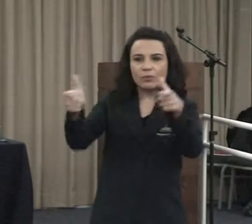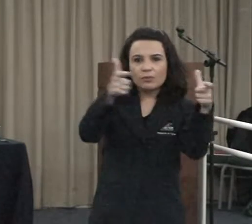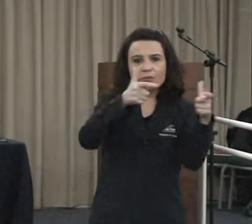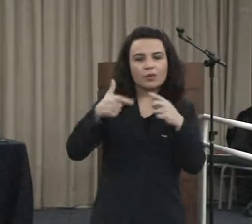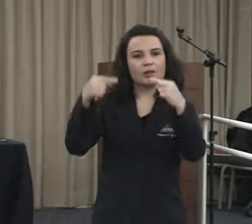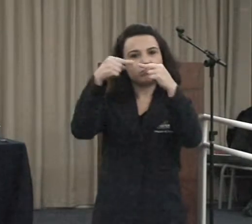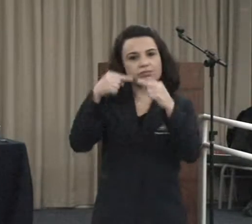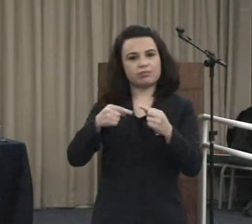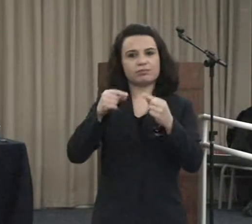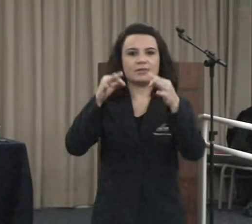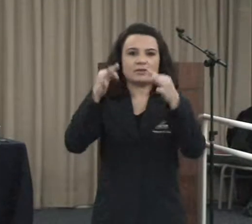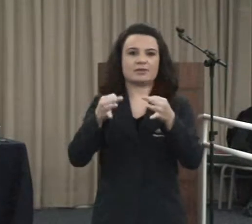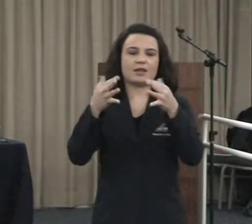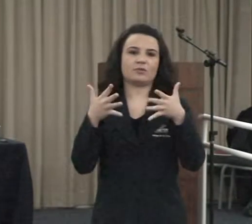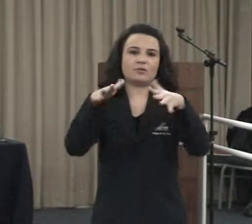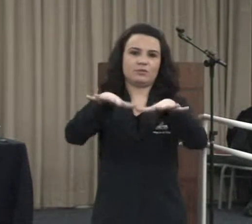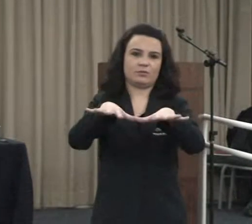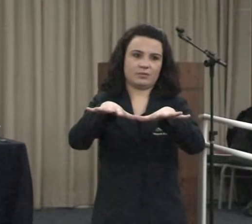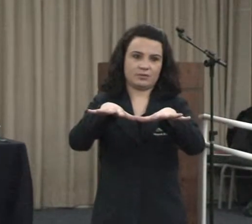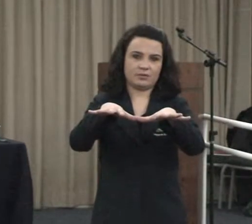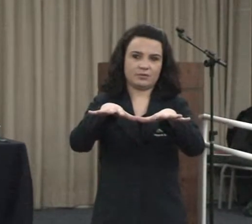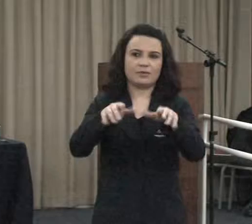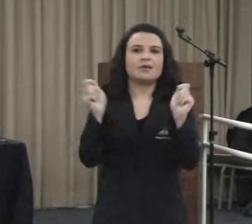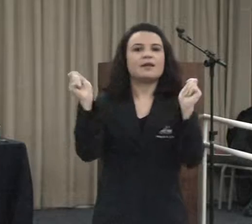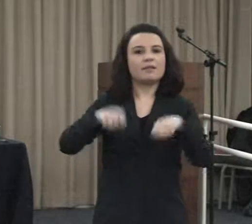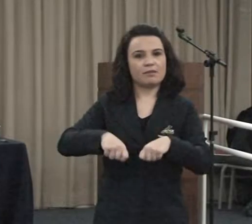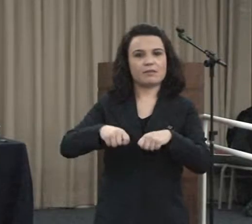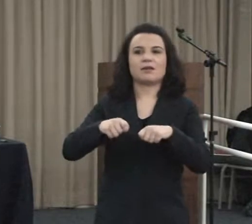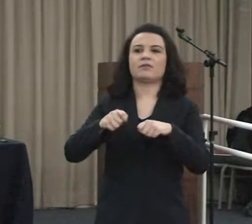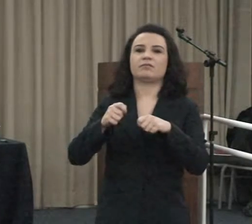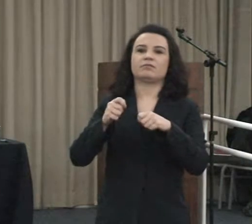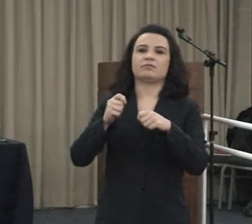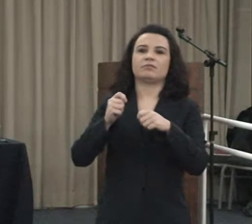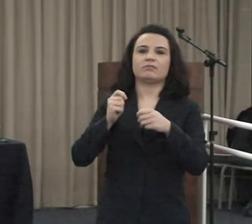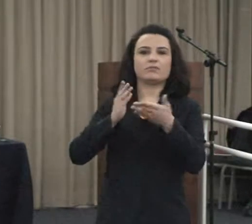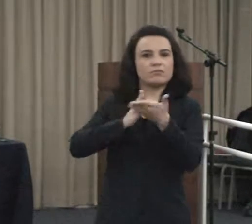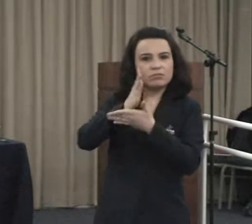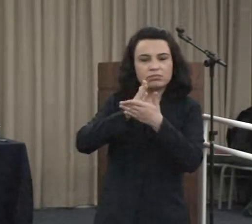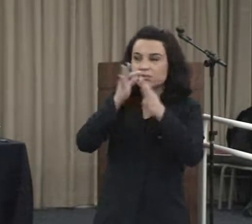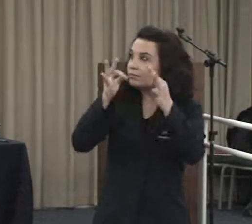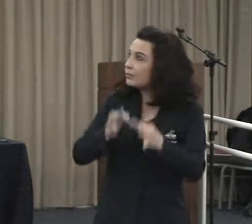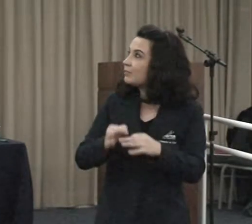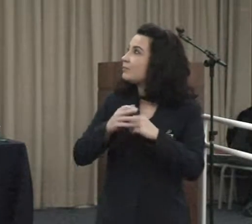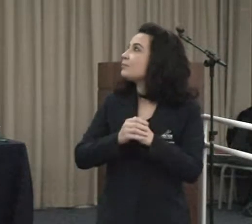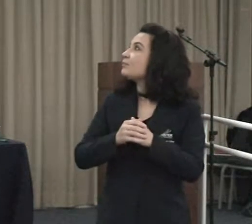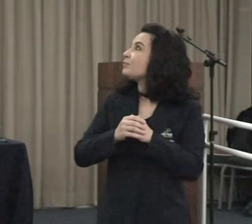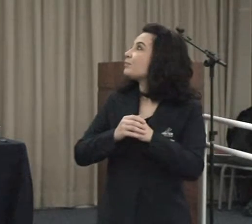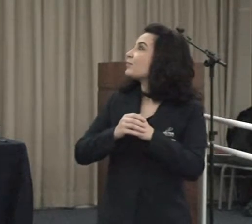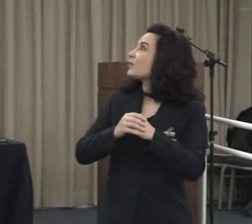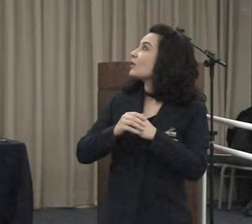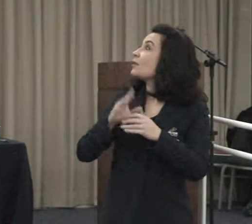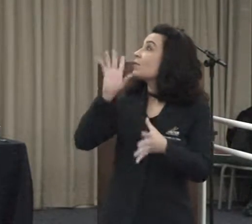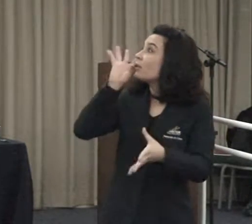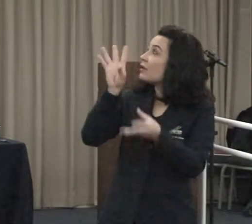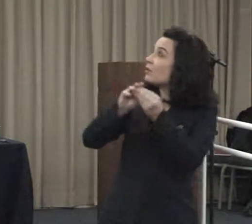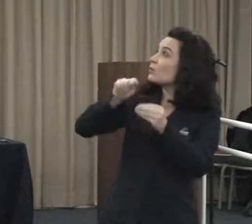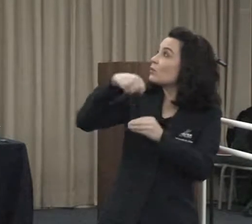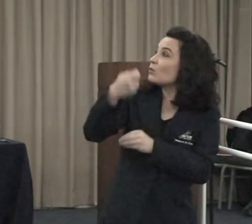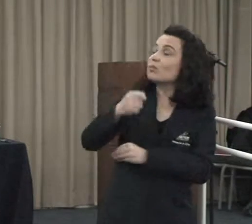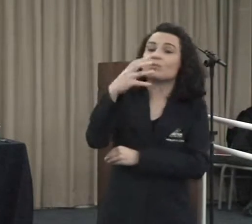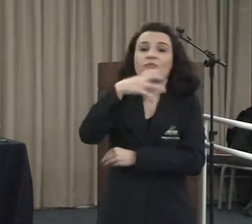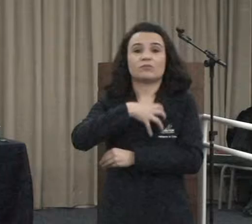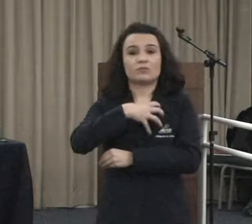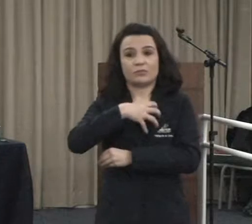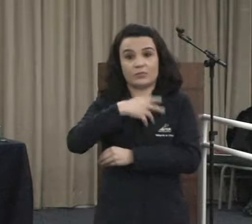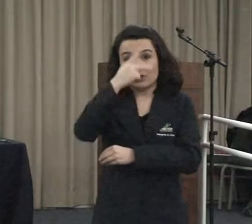consegue efetivamente avançar. O entendimento das características gerais da pessoa da terceira idade também faz